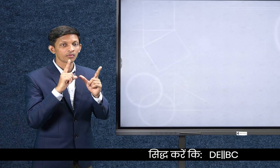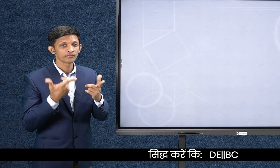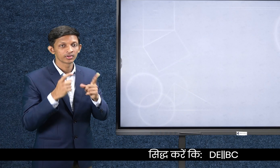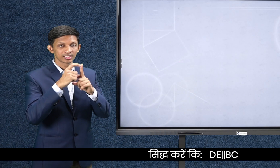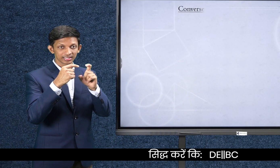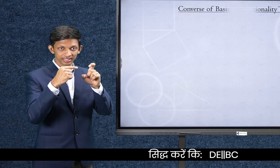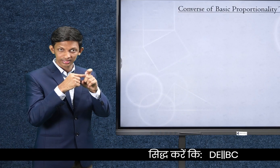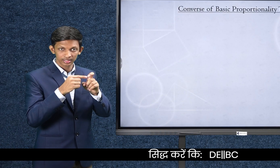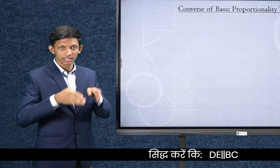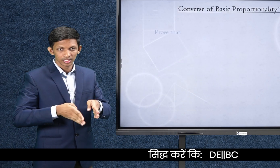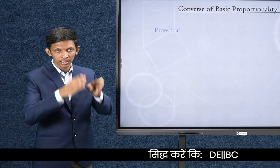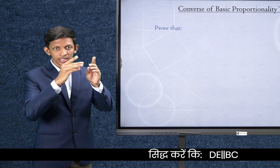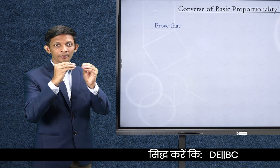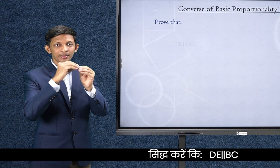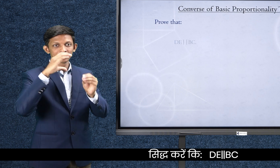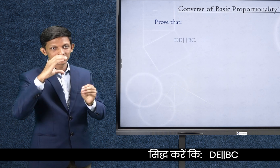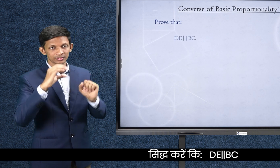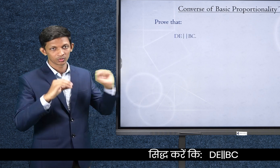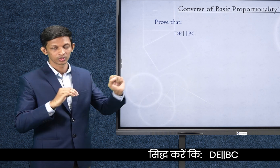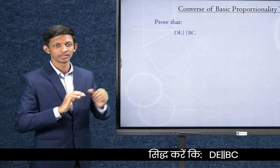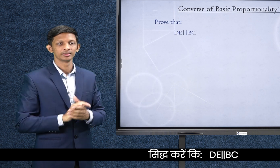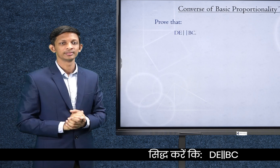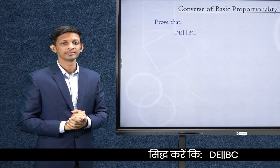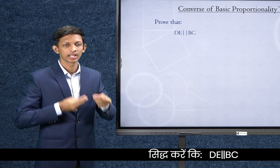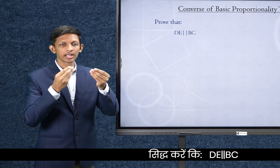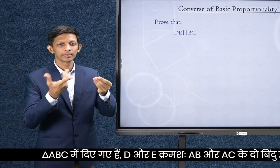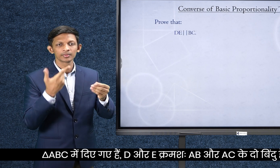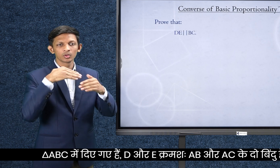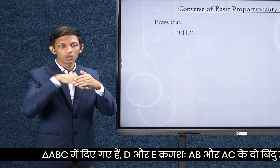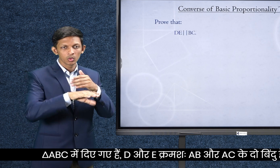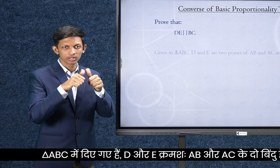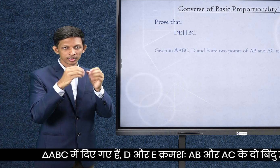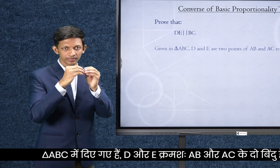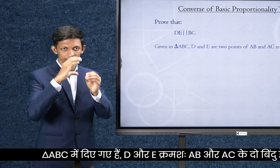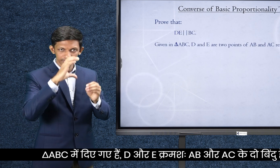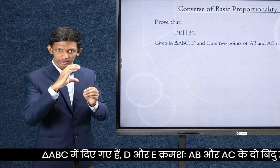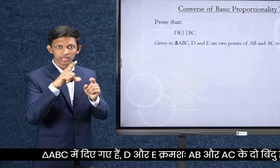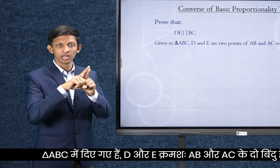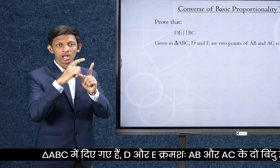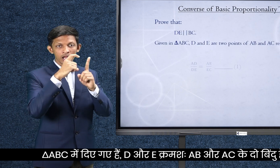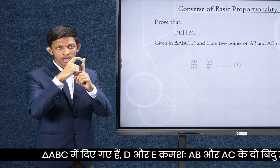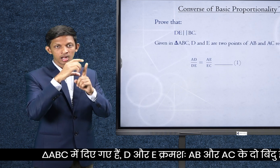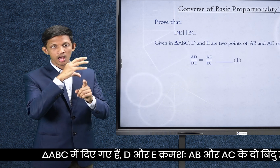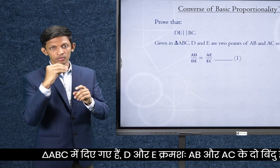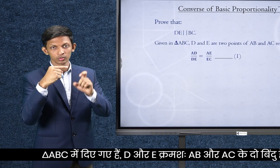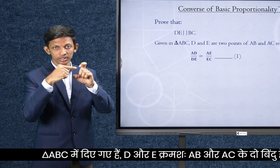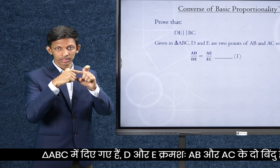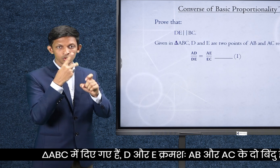सिद्ध करें कि DE पैरेलल BC त्रिभुज ABC में दिए गए हैं। D और E